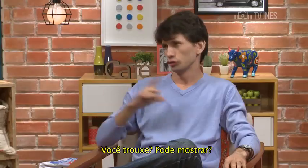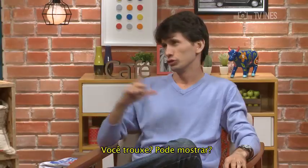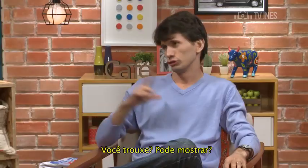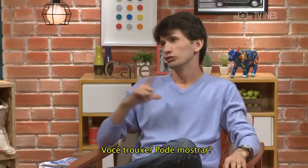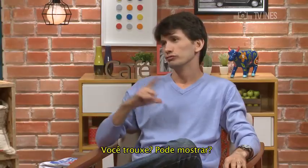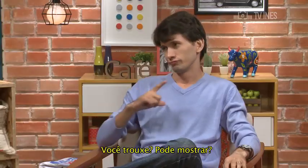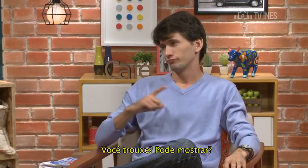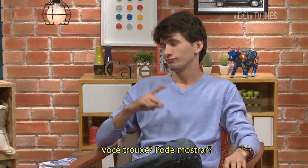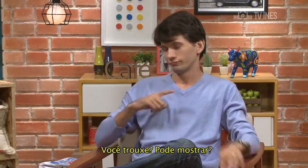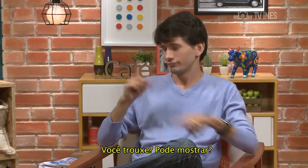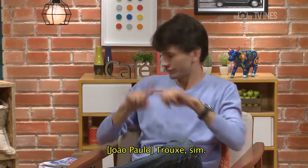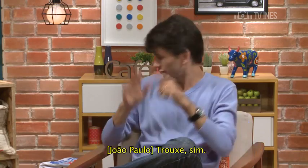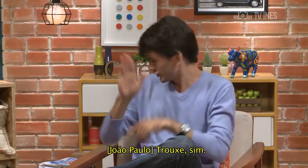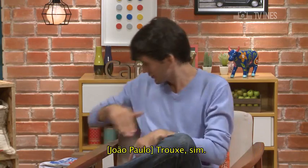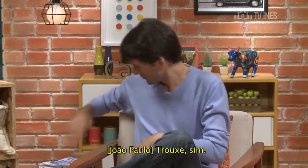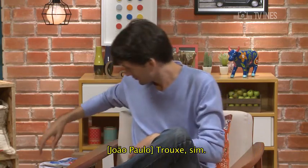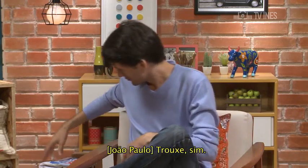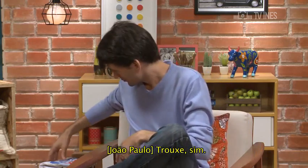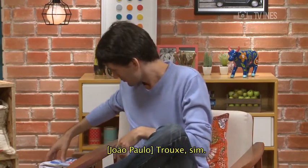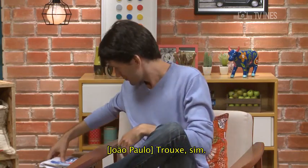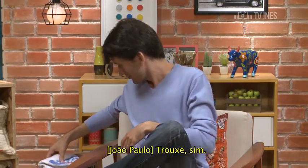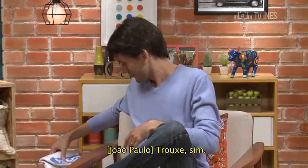trouxe Pode mostrar para você sim